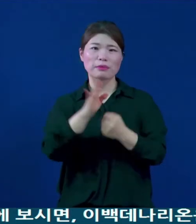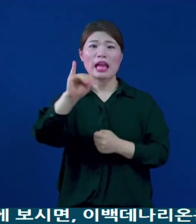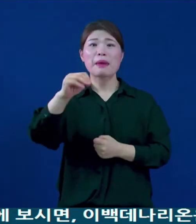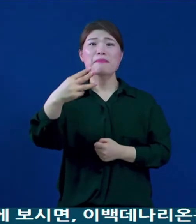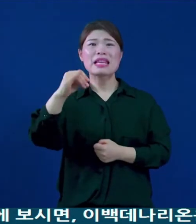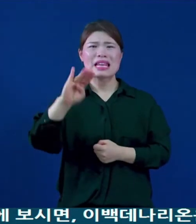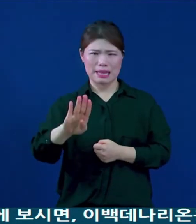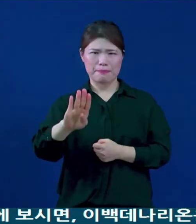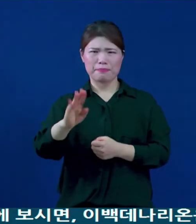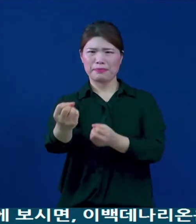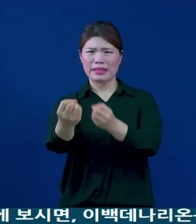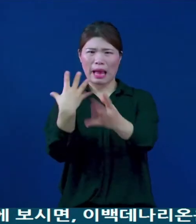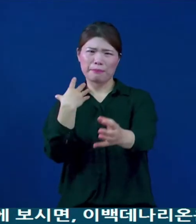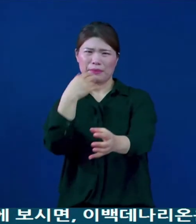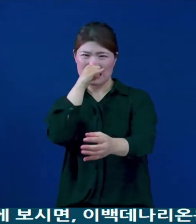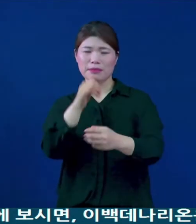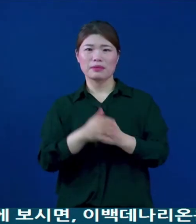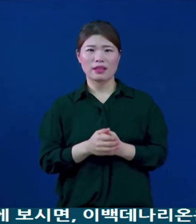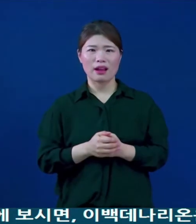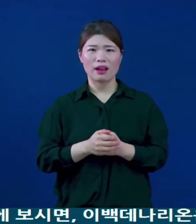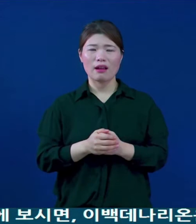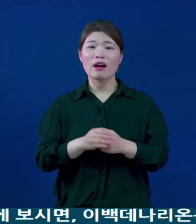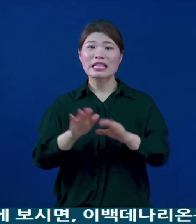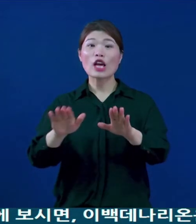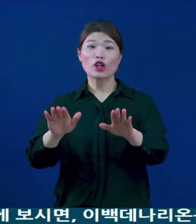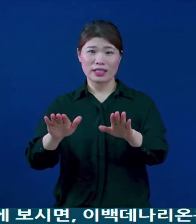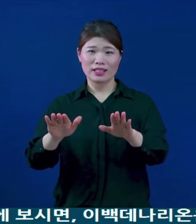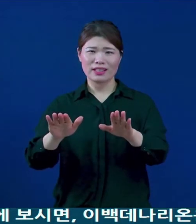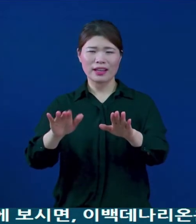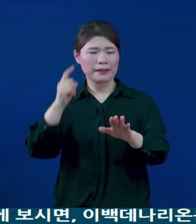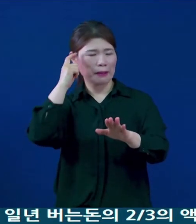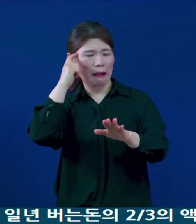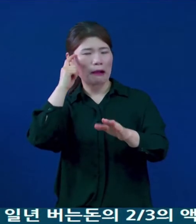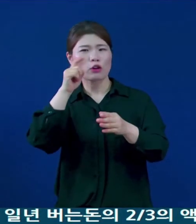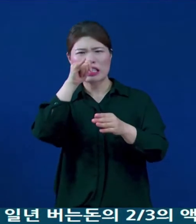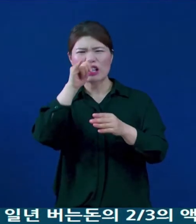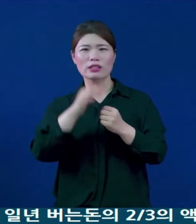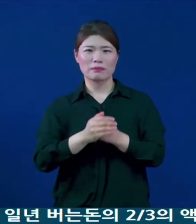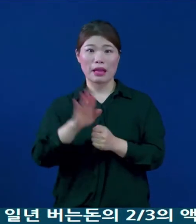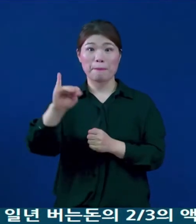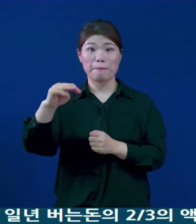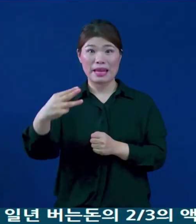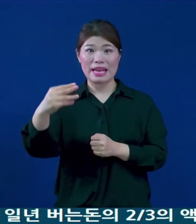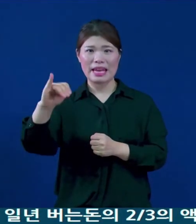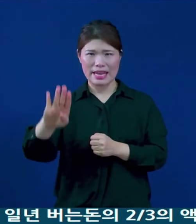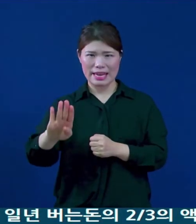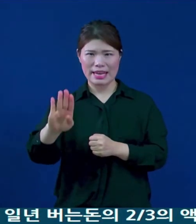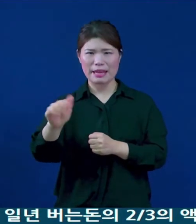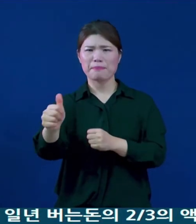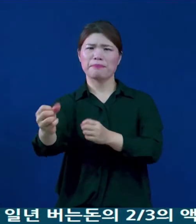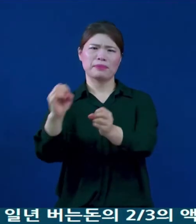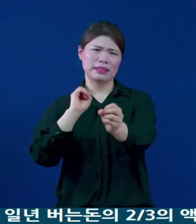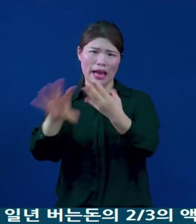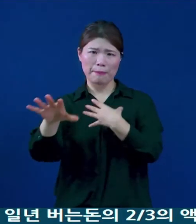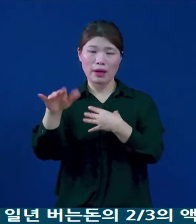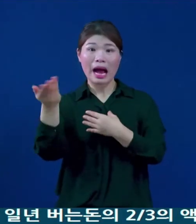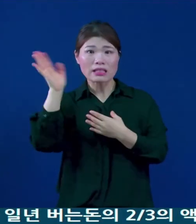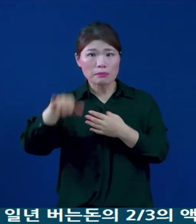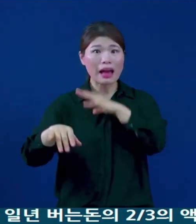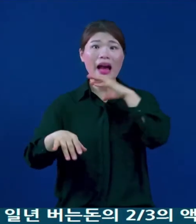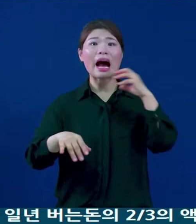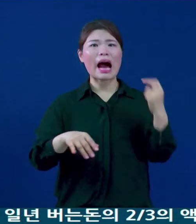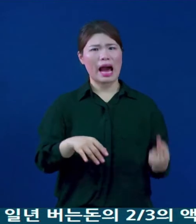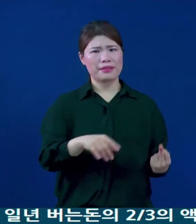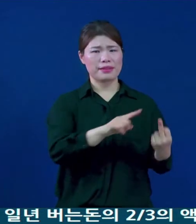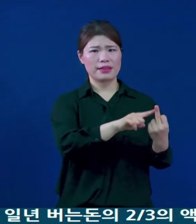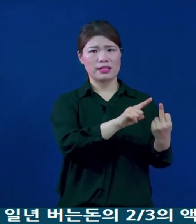보고 답을 하는 겁니다. 굉장히 현실주의자였던 것 같습니다. 그런데 안드레의 생각은 다릅니다. 여기 이제